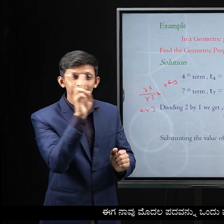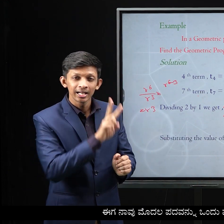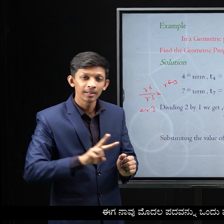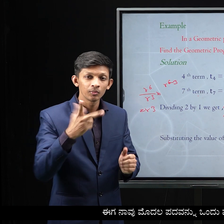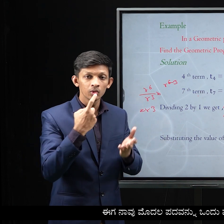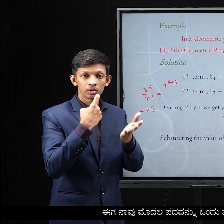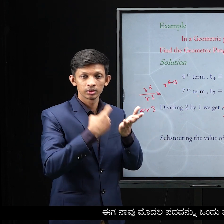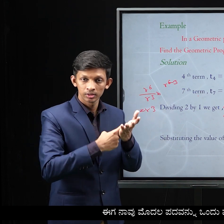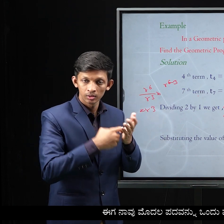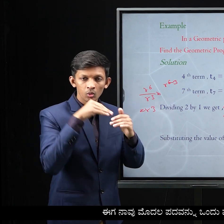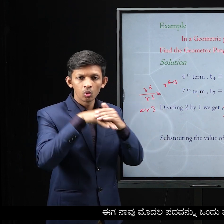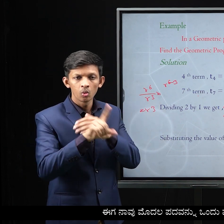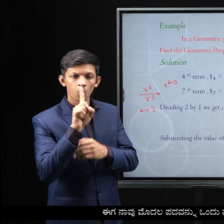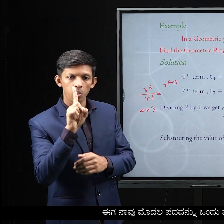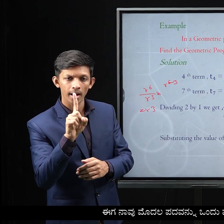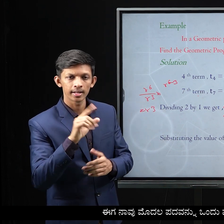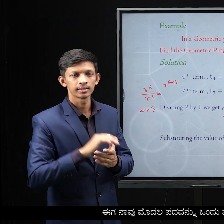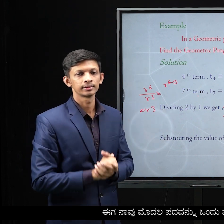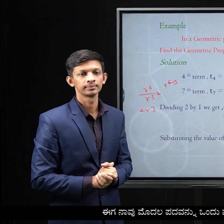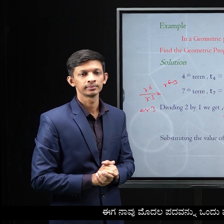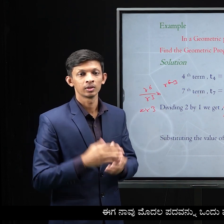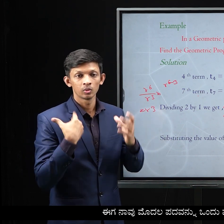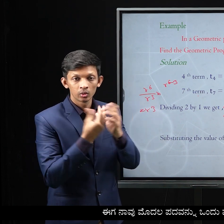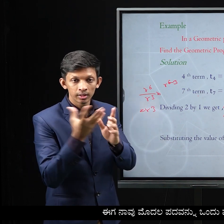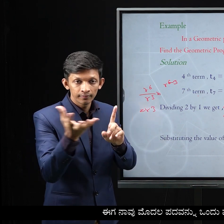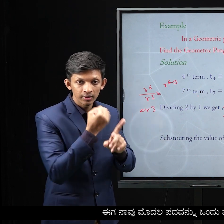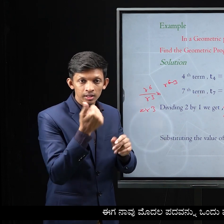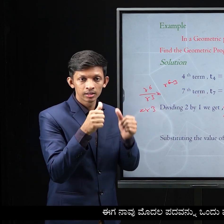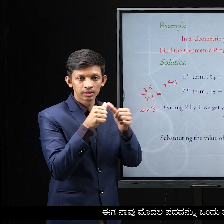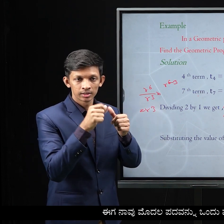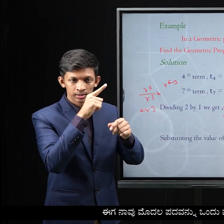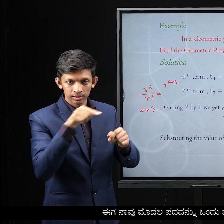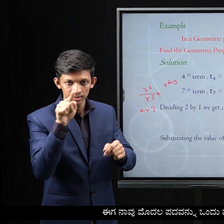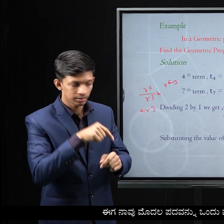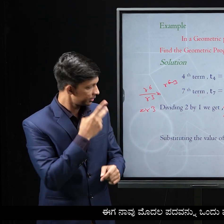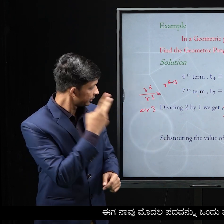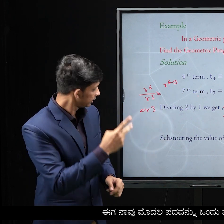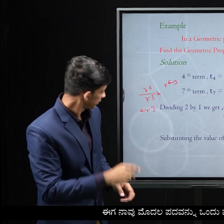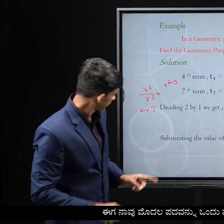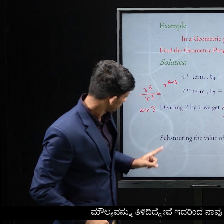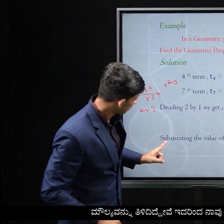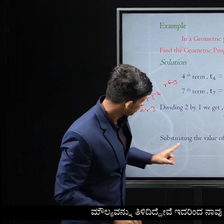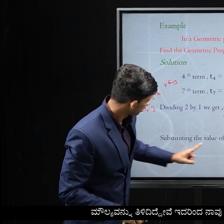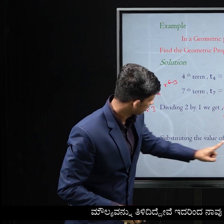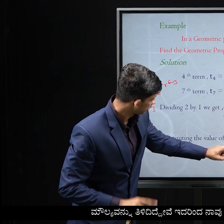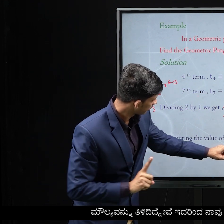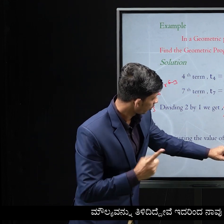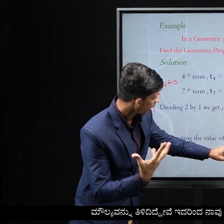ಈಗ ನಾವು ಮೊದಲ ಪದವನ್ನು ಒಂದು ಮೌಲ್ಯ ಮತ್ತು ಸಾಮಾನ್ಯ ಅನುಪಾತ r ಮೌಲ್ಯವನ್ನು ತಿಳಿದಿದ್ದೇವೆ. ಇದರಿಂದ ನಾವು ಜ್ಯಾಮಿತಿಯ